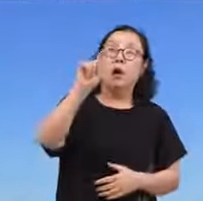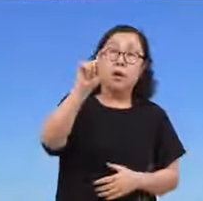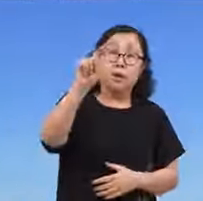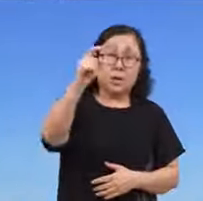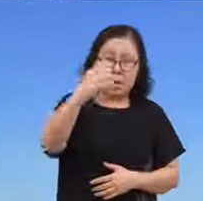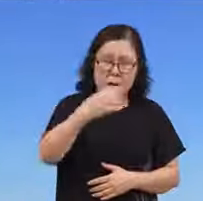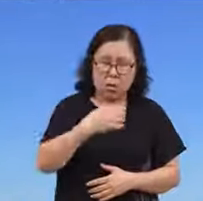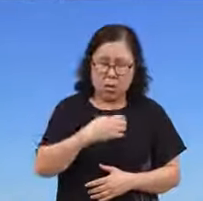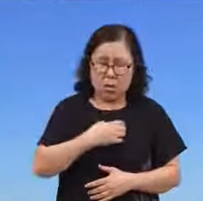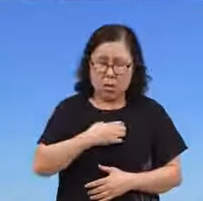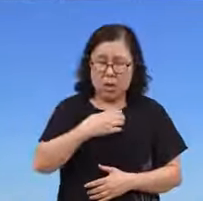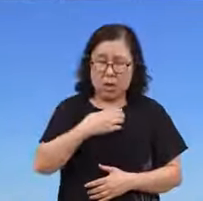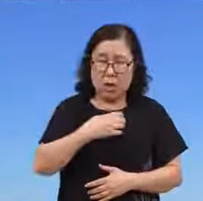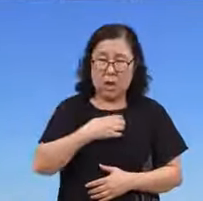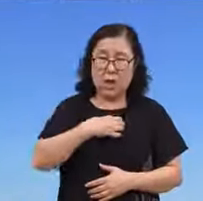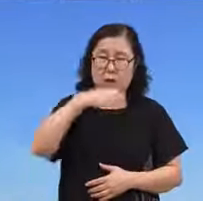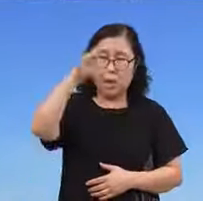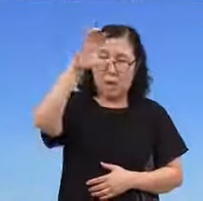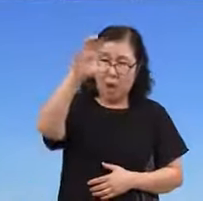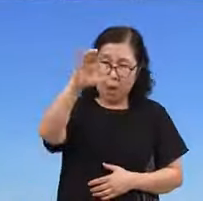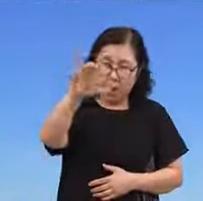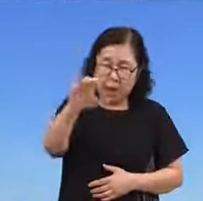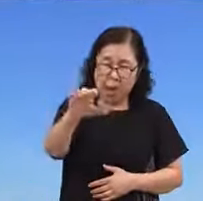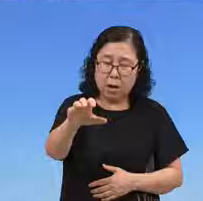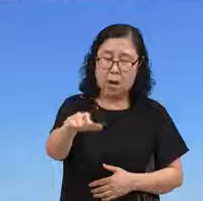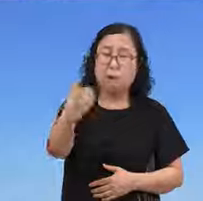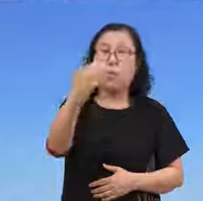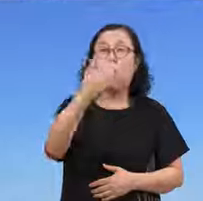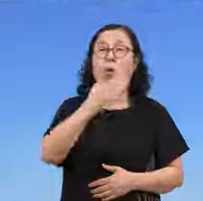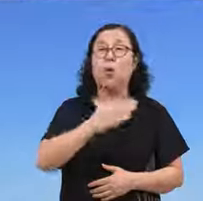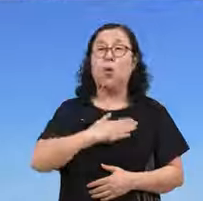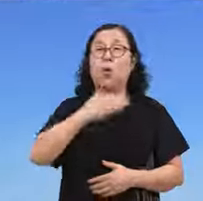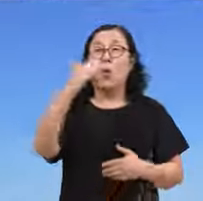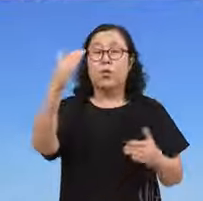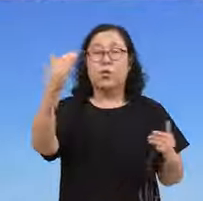저 위험한 곳 내가 이를 때면